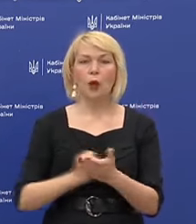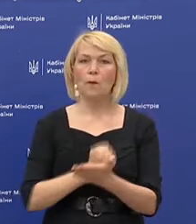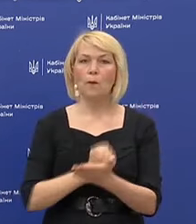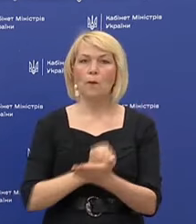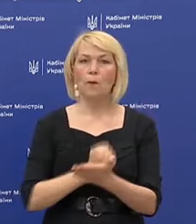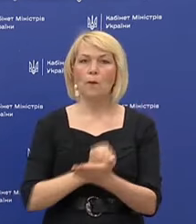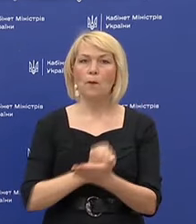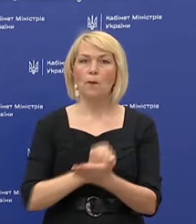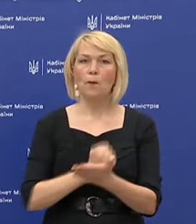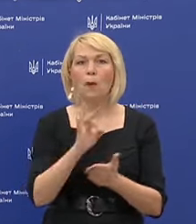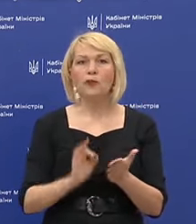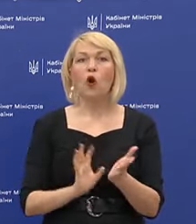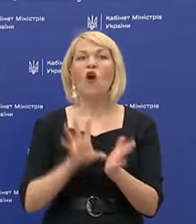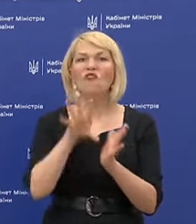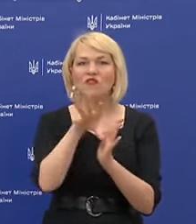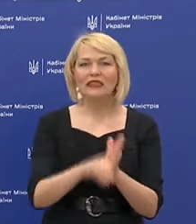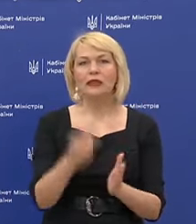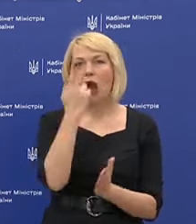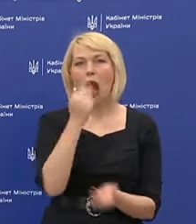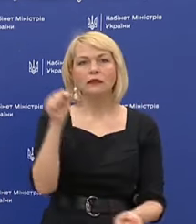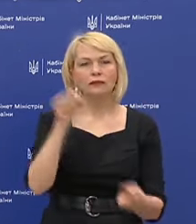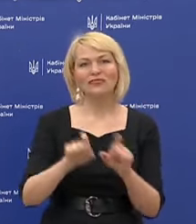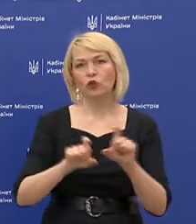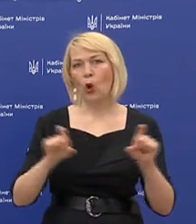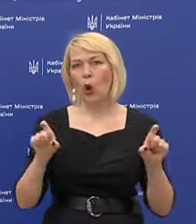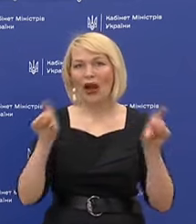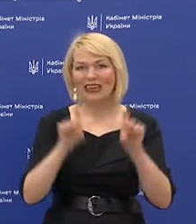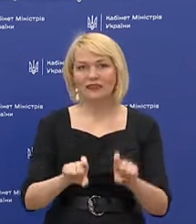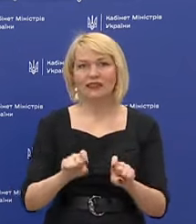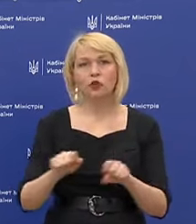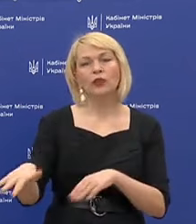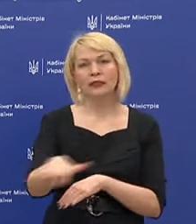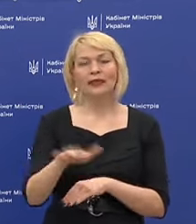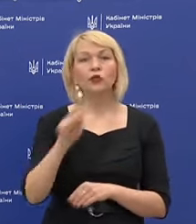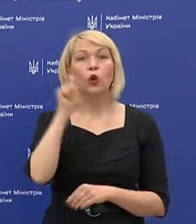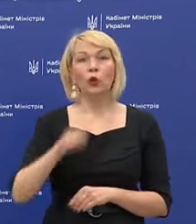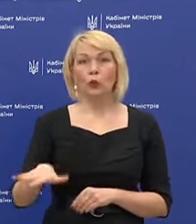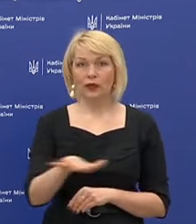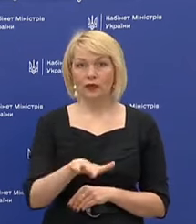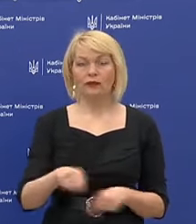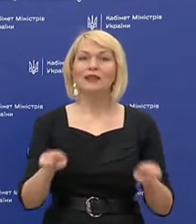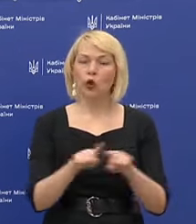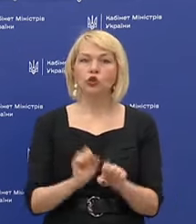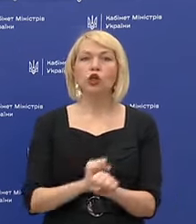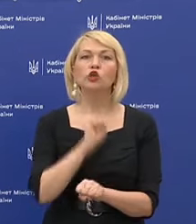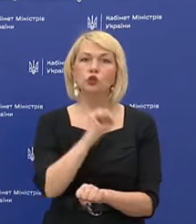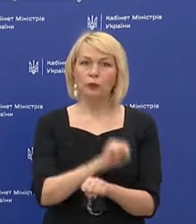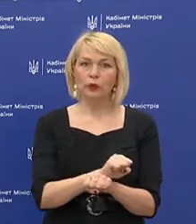постанови про введення адаптивного карантину на території України. Також зупинюсь